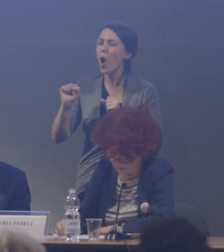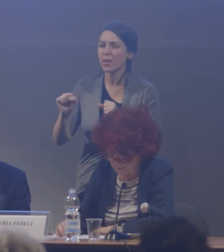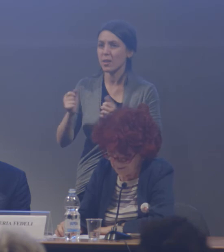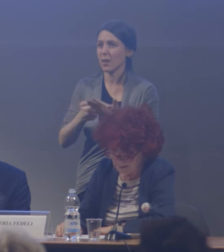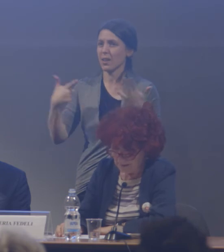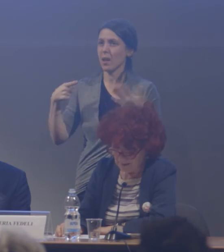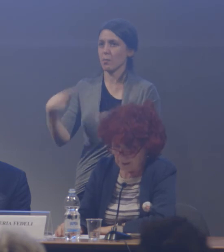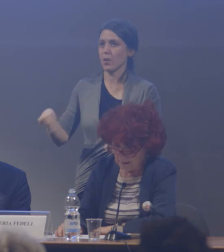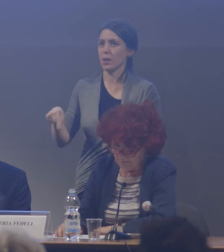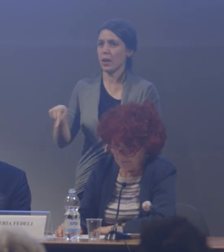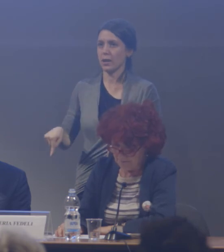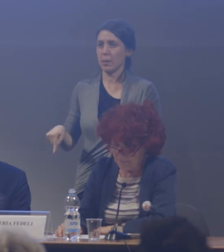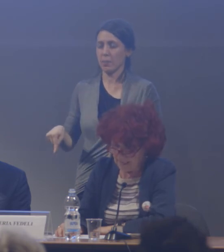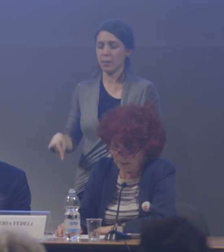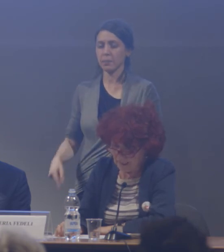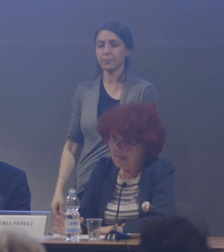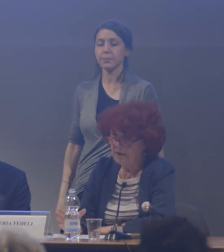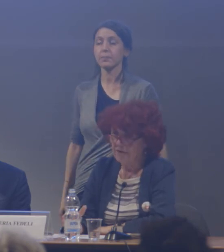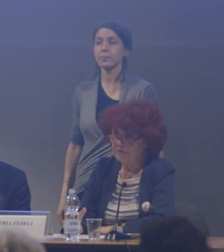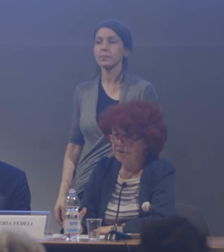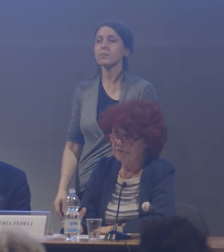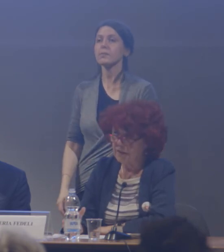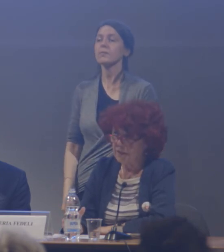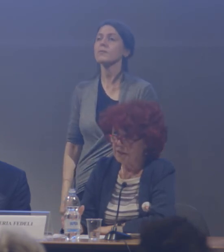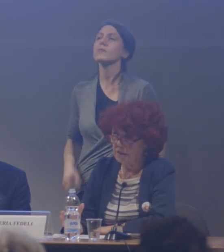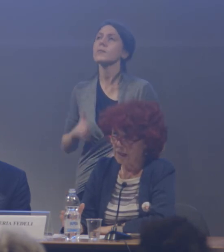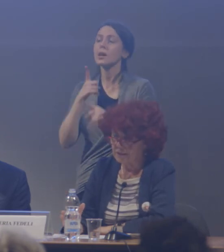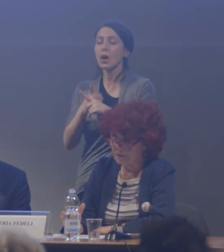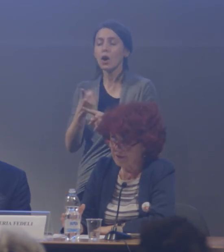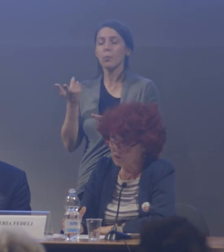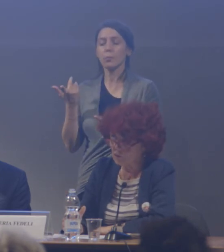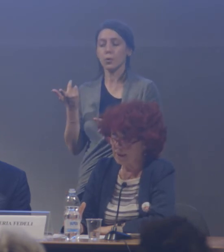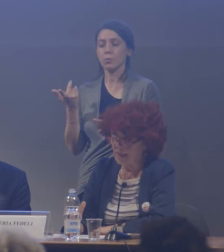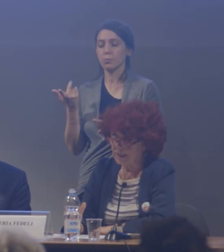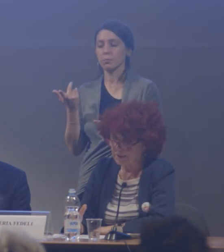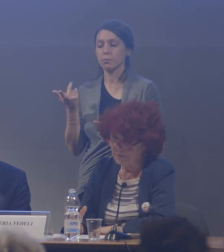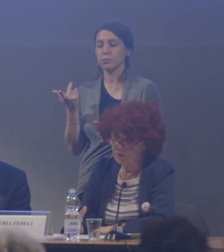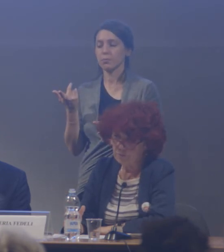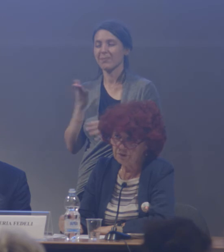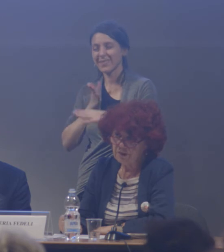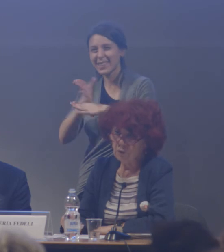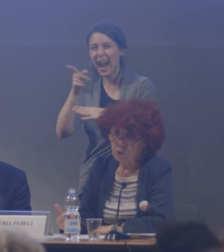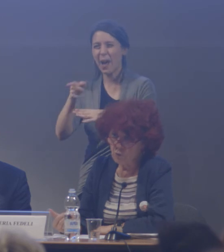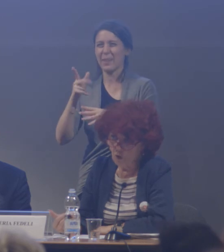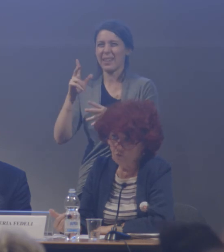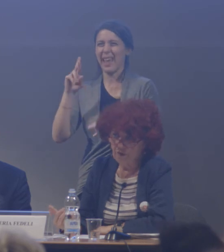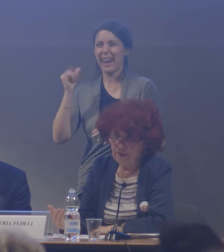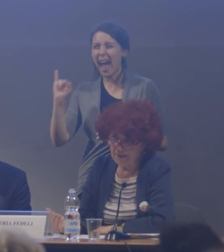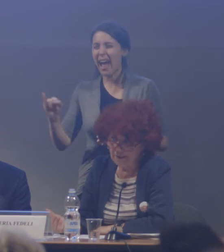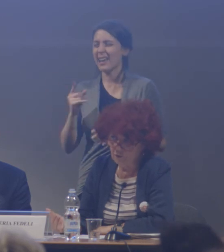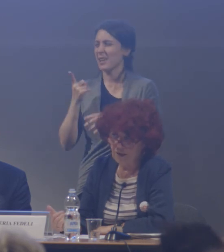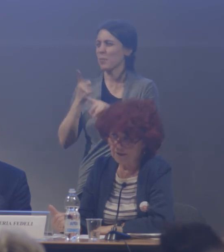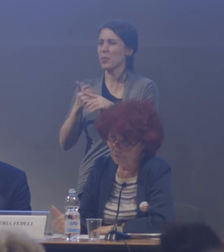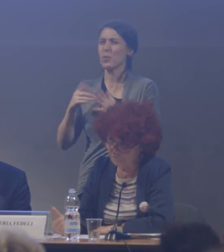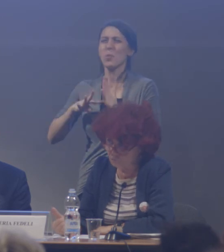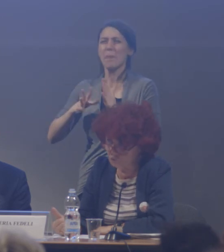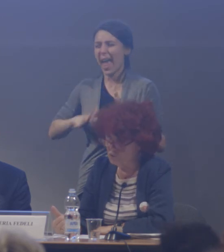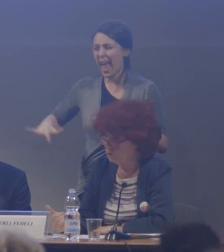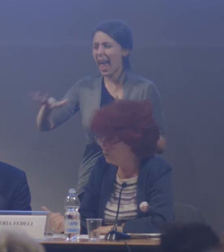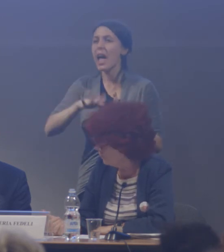Insomma, per anche far vivere attraverso la RAI, attraverso i media, una nuova e